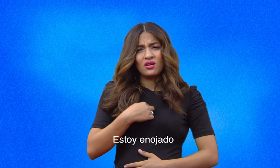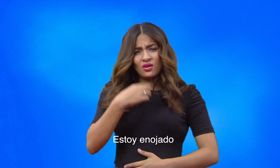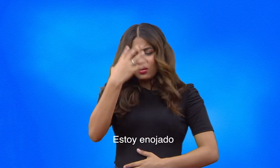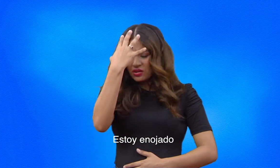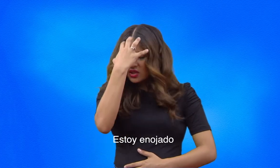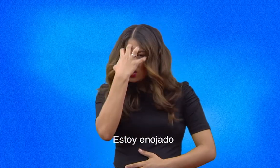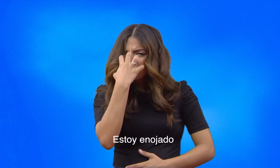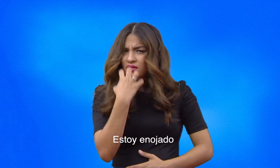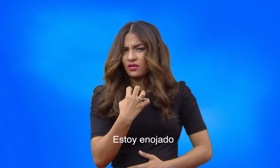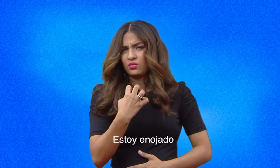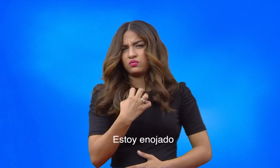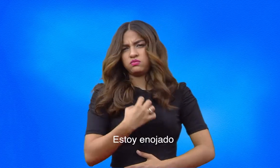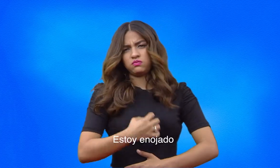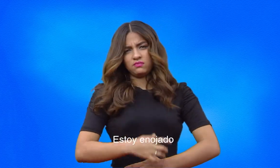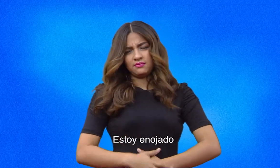Estoy enojado.